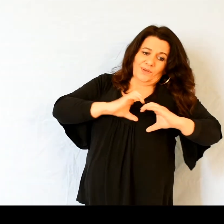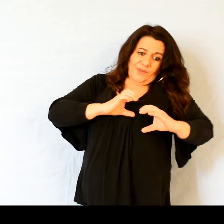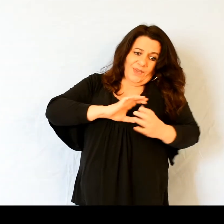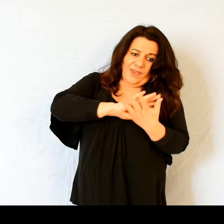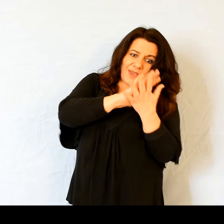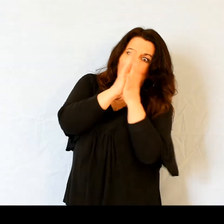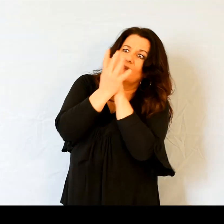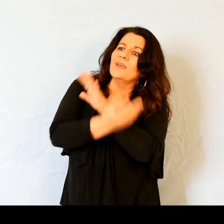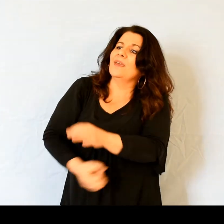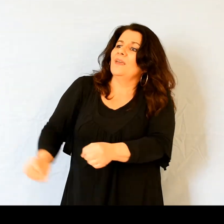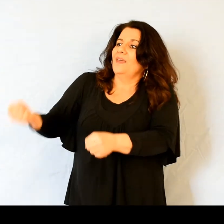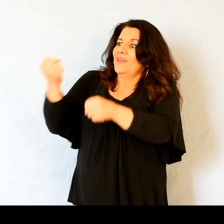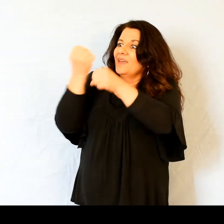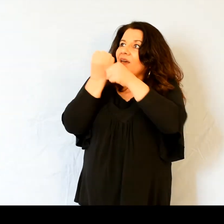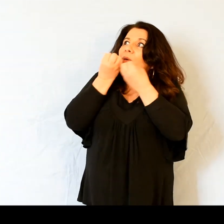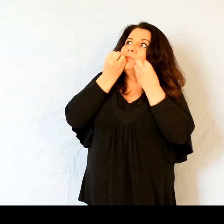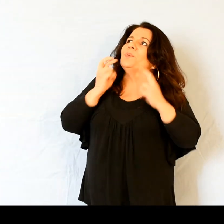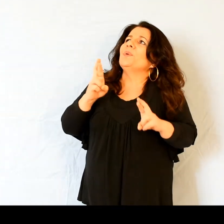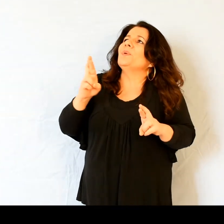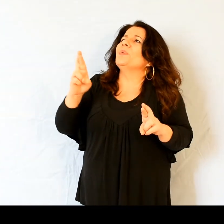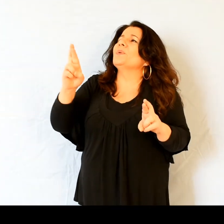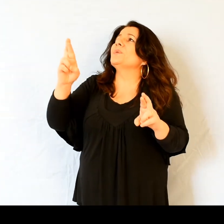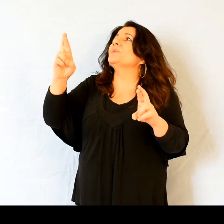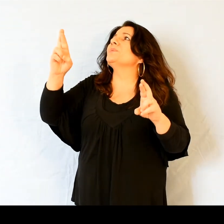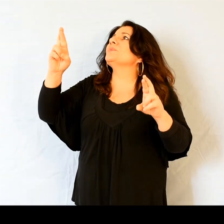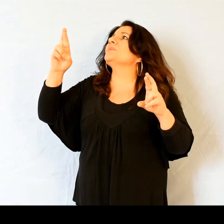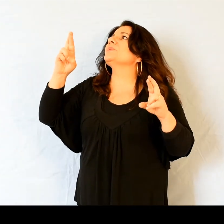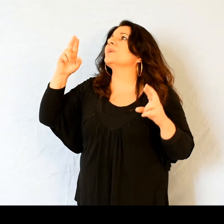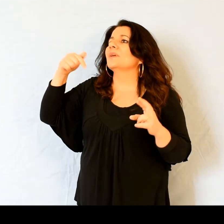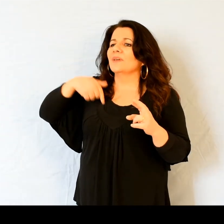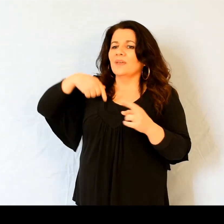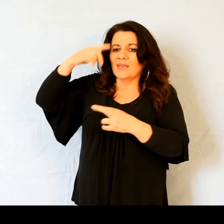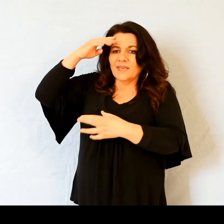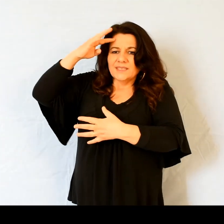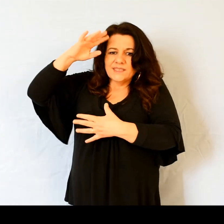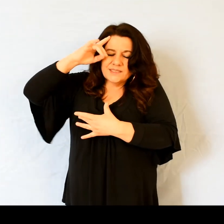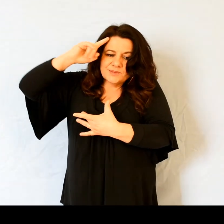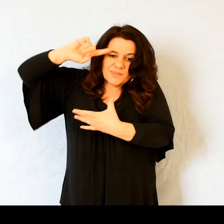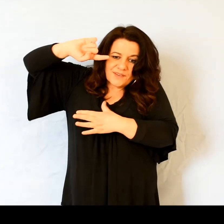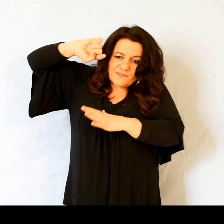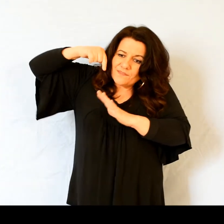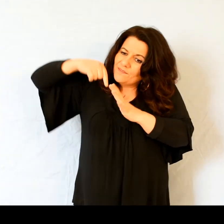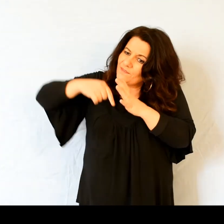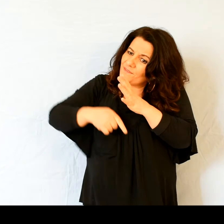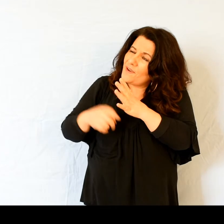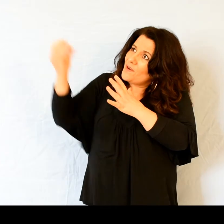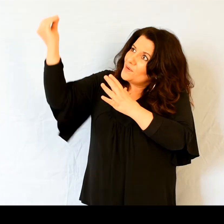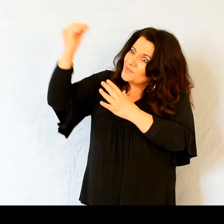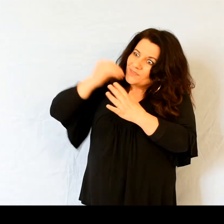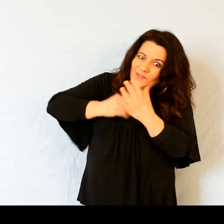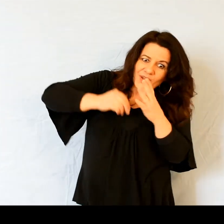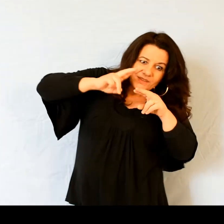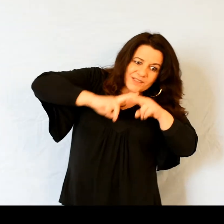Renouvelle et raffermis au fond de moi mon esprit. Ne me chasse pas loin de